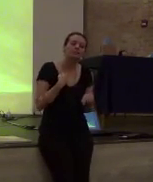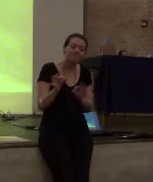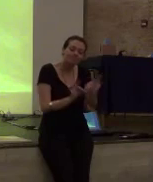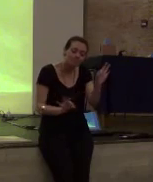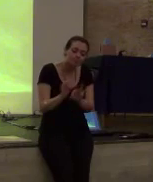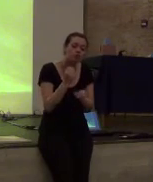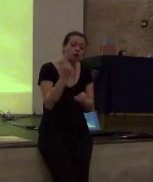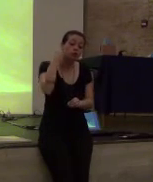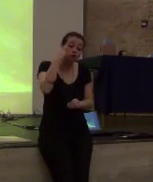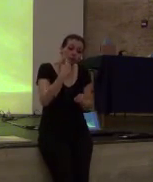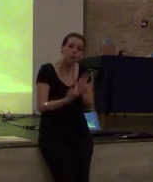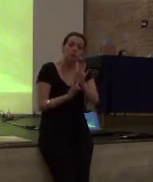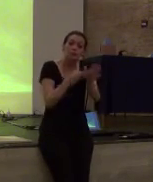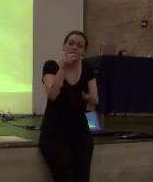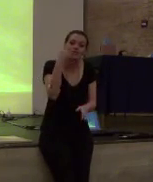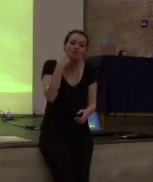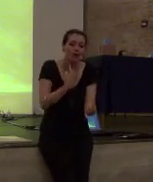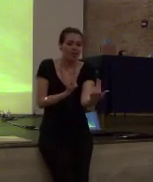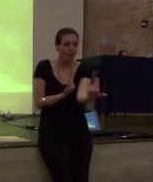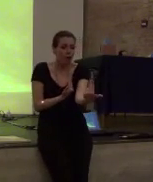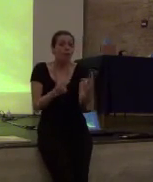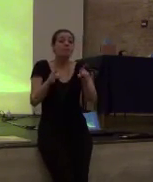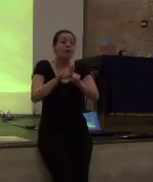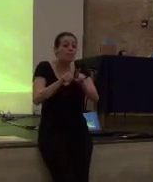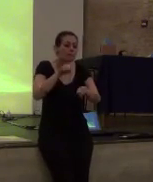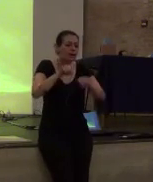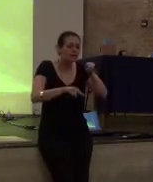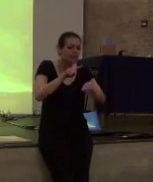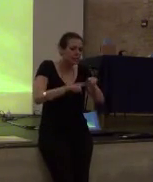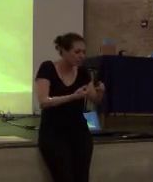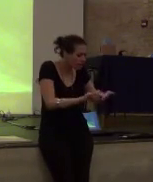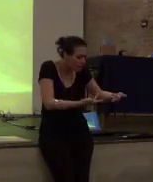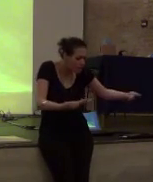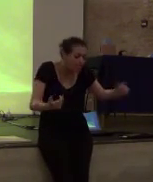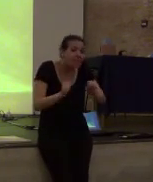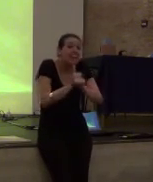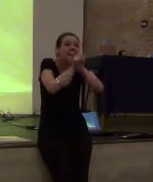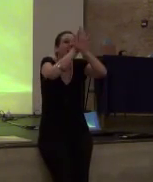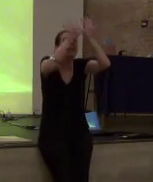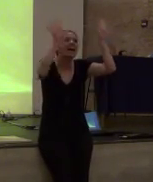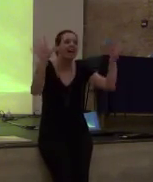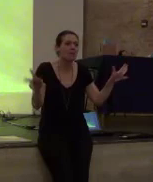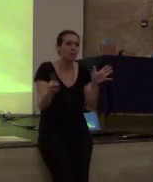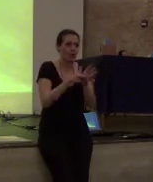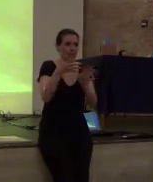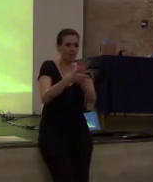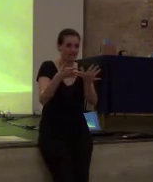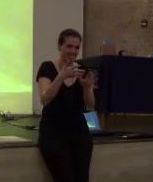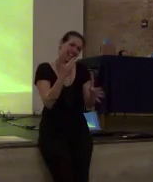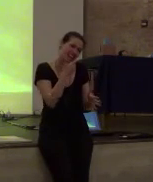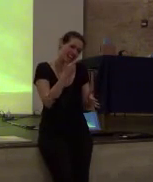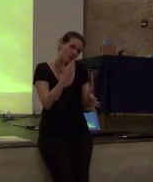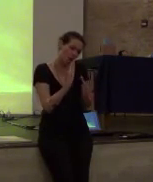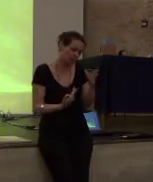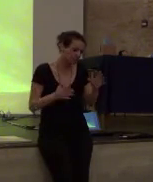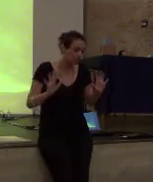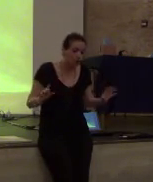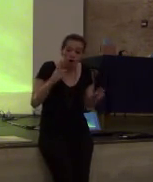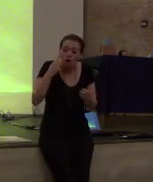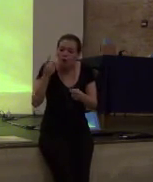não é originária da língua portuguesa, mas é muito importante para que vocês possam perceber como é